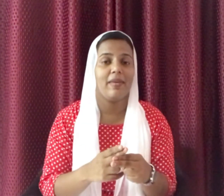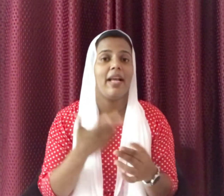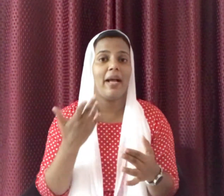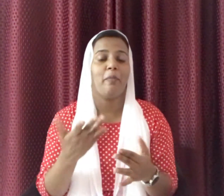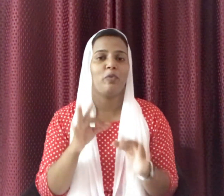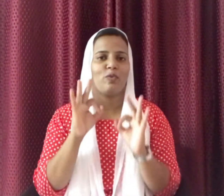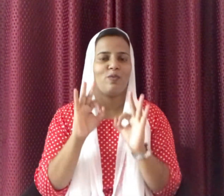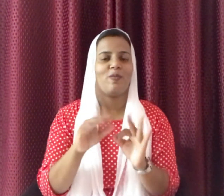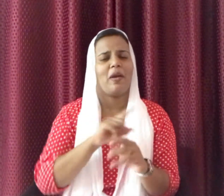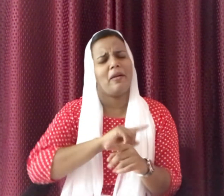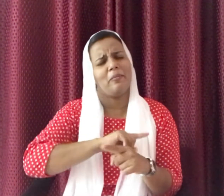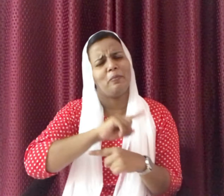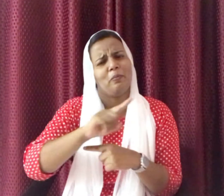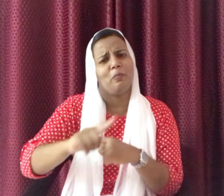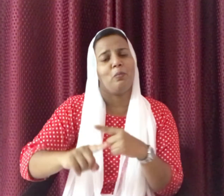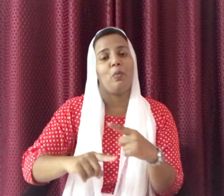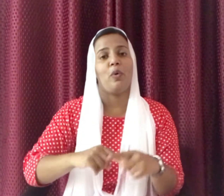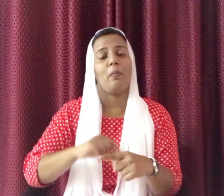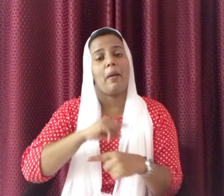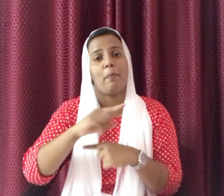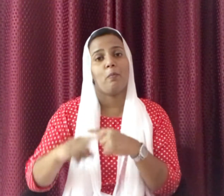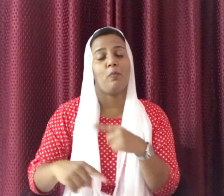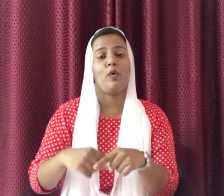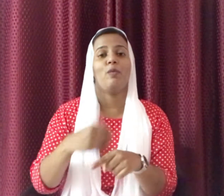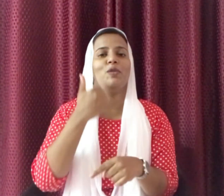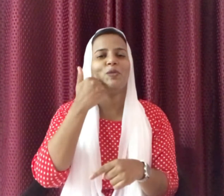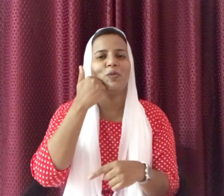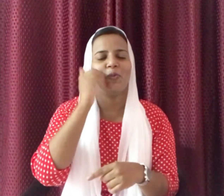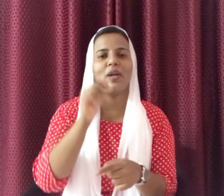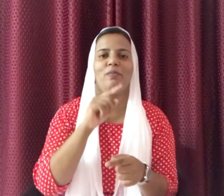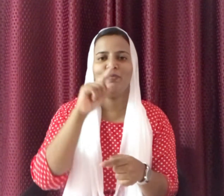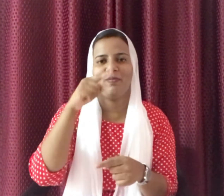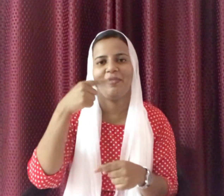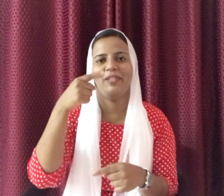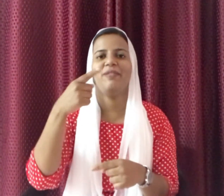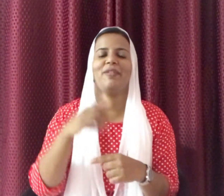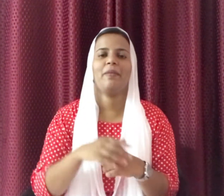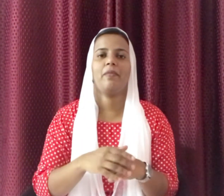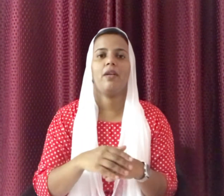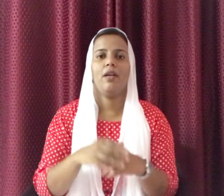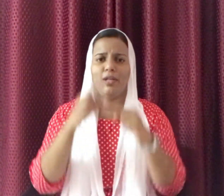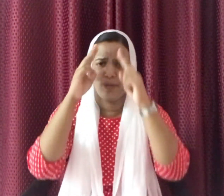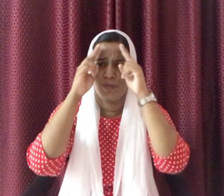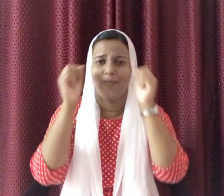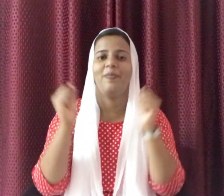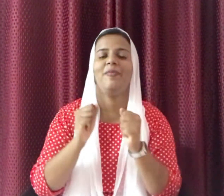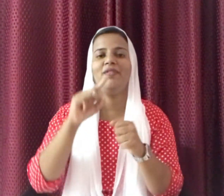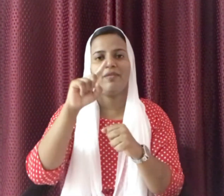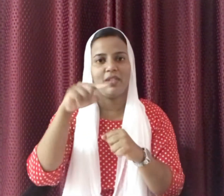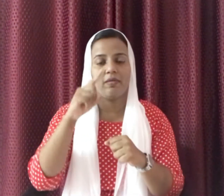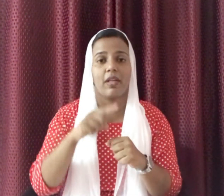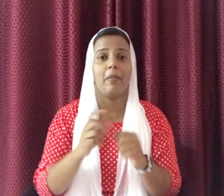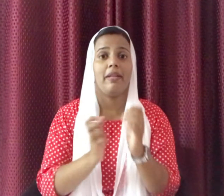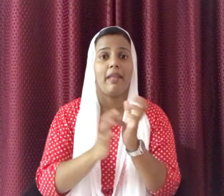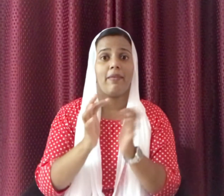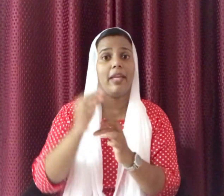എങ്ങനെ ജീവിക്കും? സദാകാലം എങ്ങനെ ജീവിക്കും? സുഖമായി വസിക്കും, സ്വസ്ഥമായി വസിക്കും, ദൈവിക കൃപയിൽ